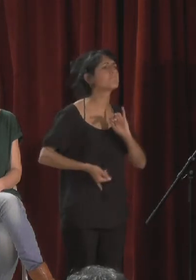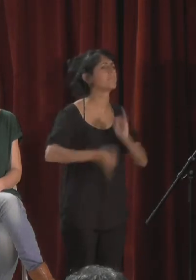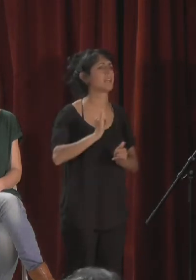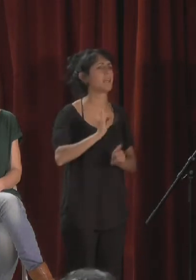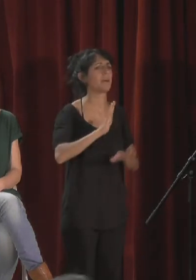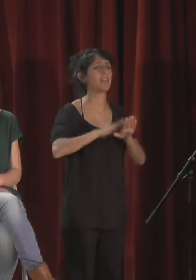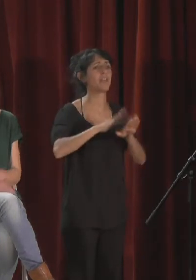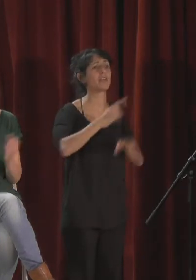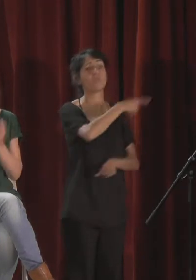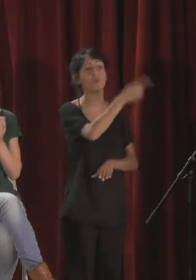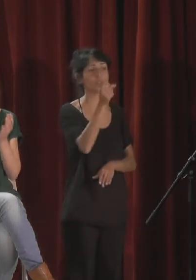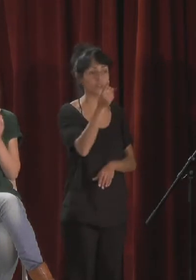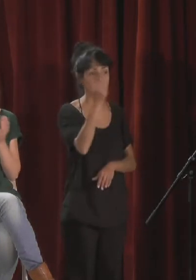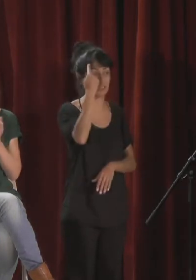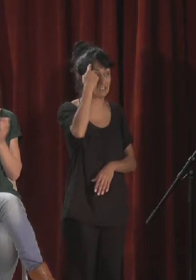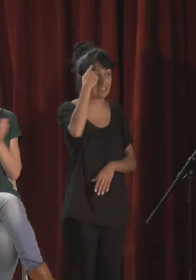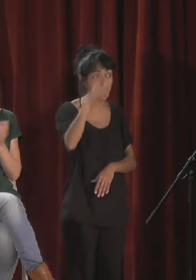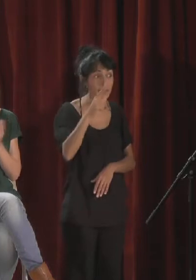a realidade.